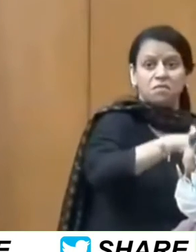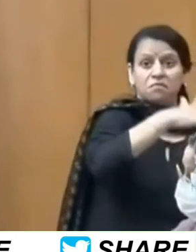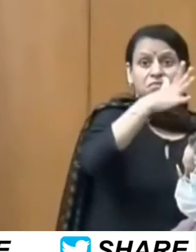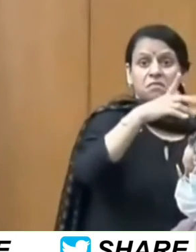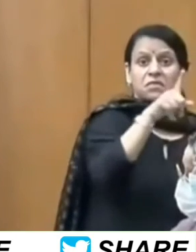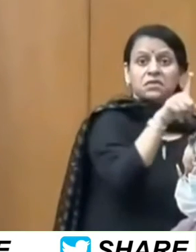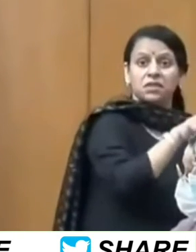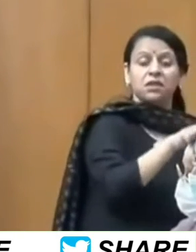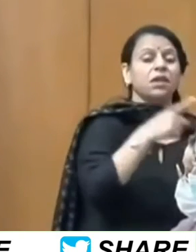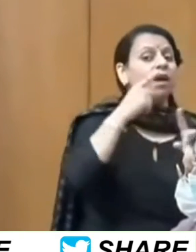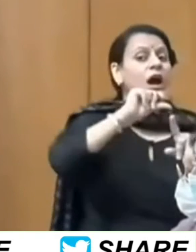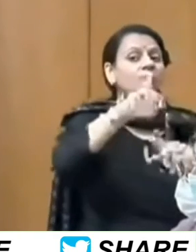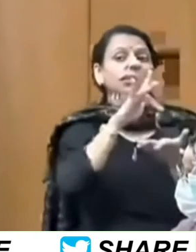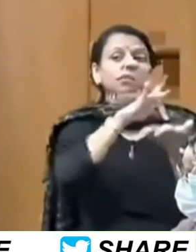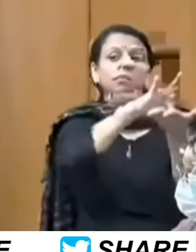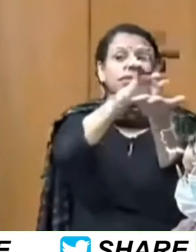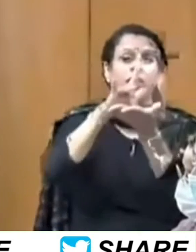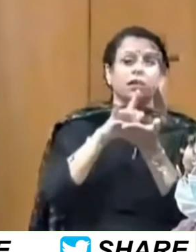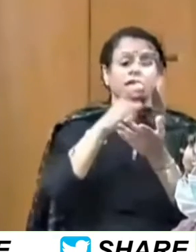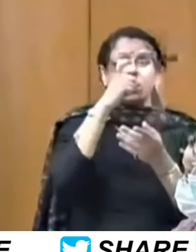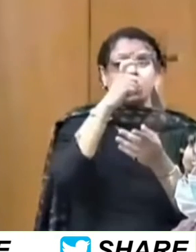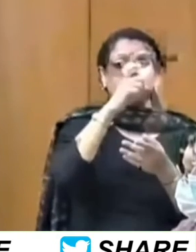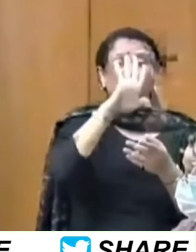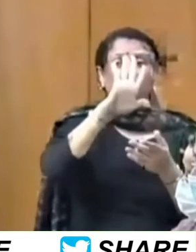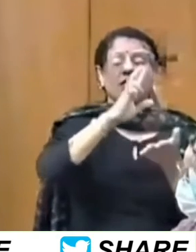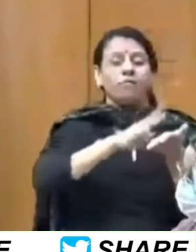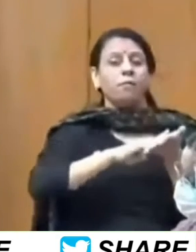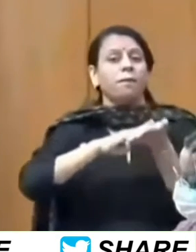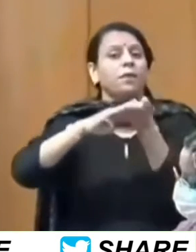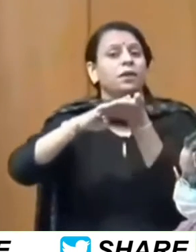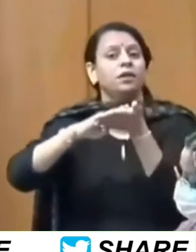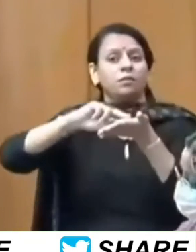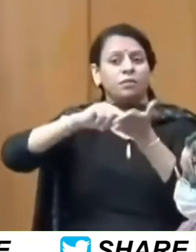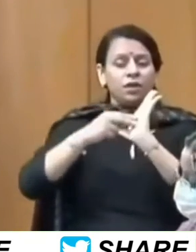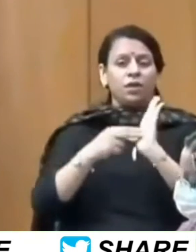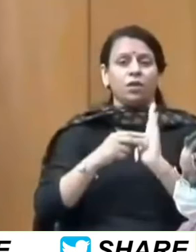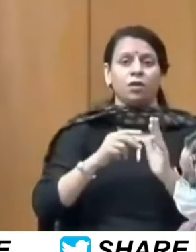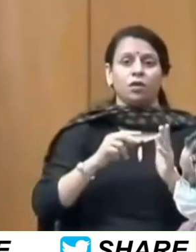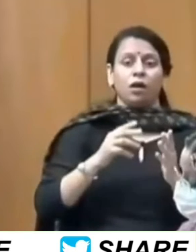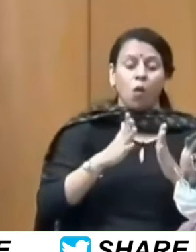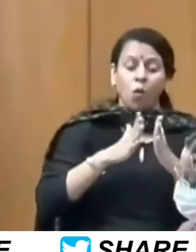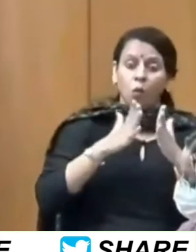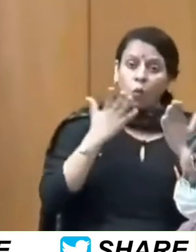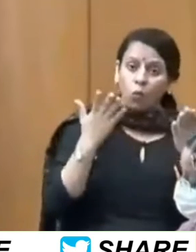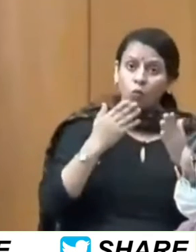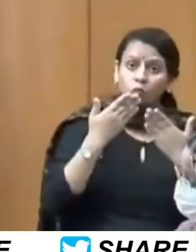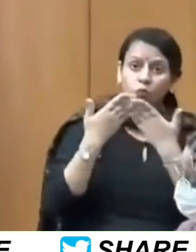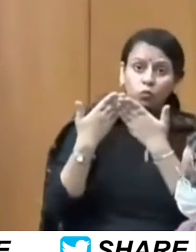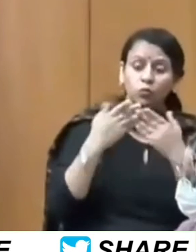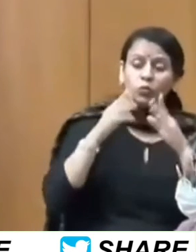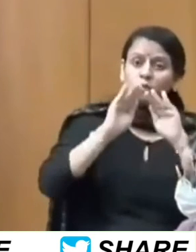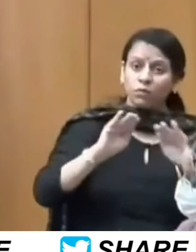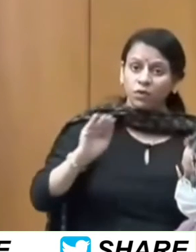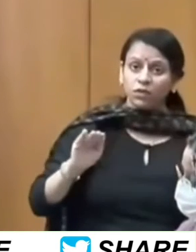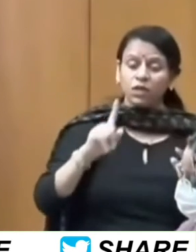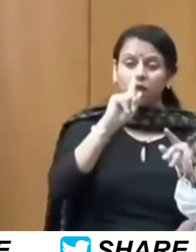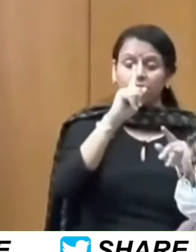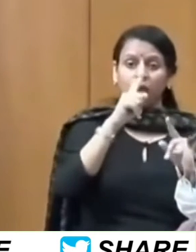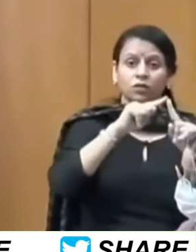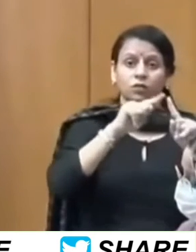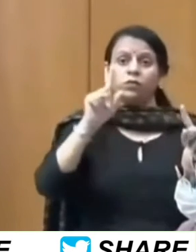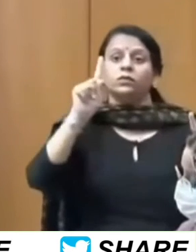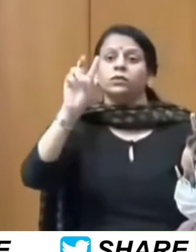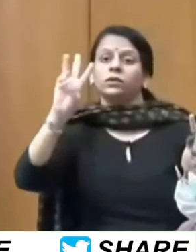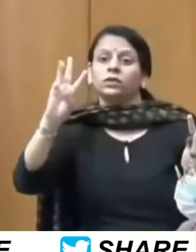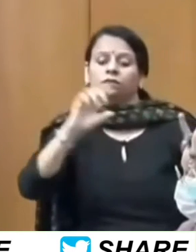स्कैंडिनेवियन कंट्री में अगर हम 75 मिलियन कहते हैं, वो अपने आप में, अच्छा इतने स्कूल बच्चे क्लास 1-3 में